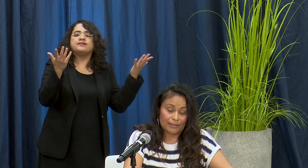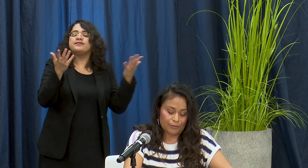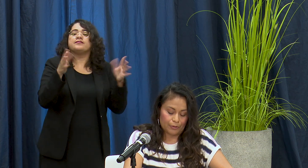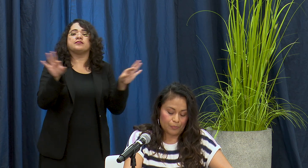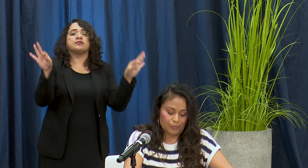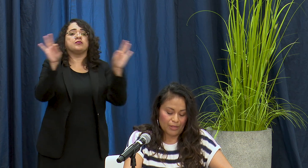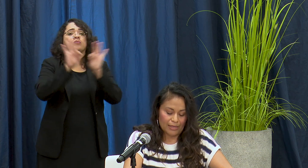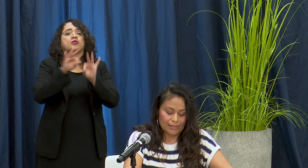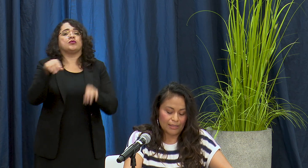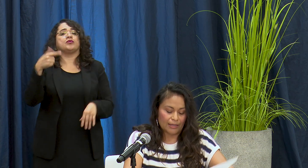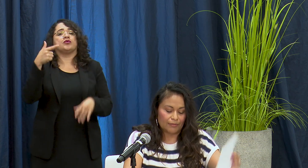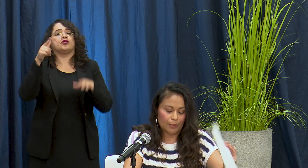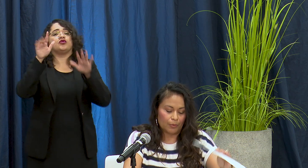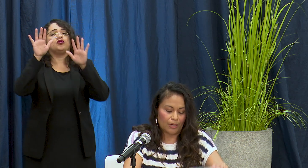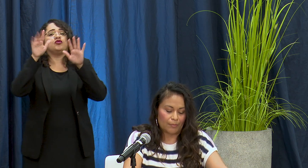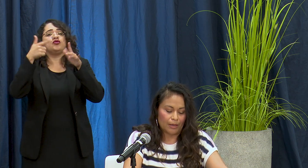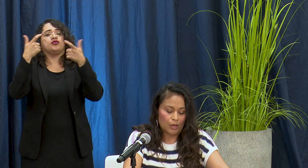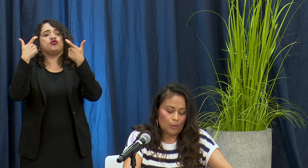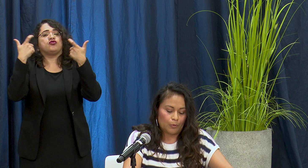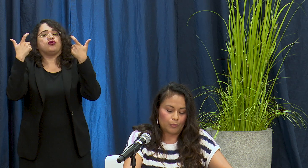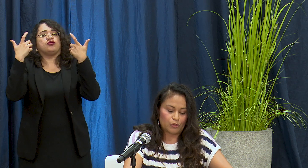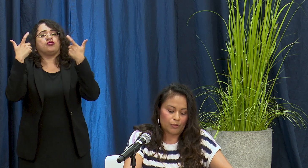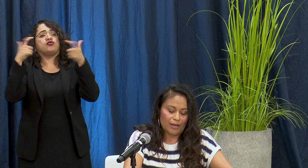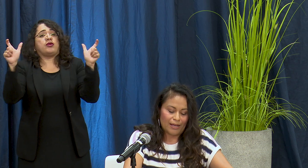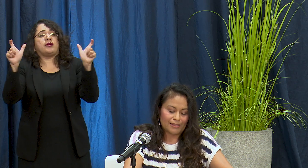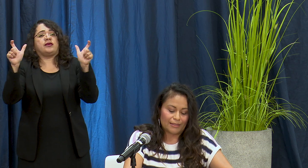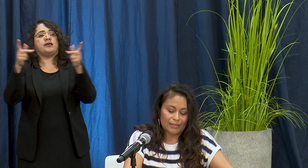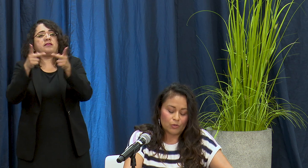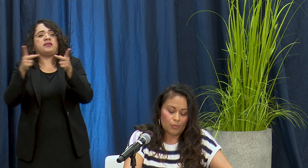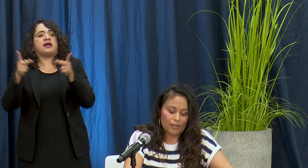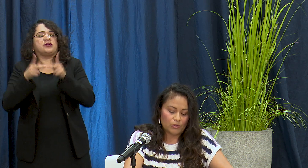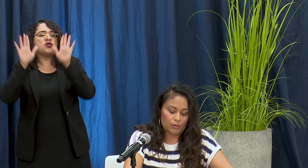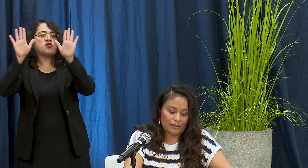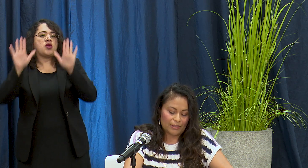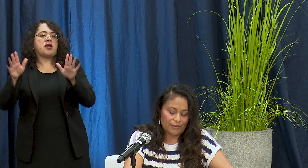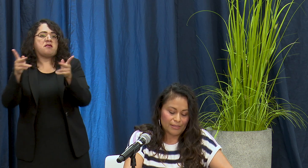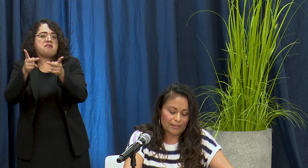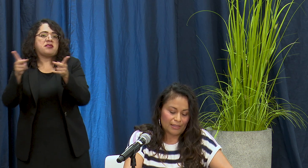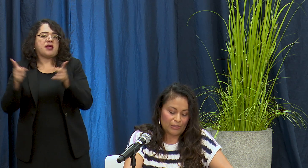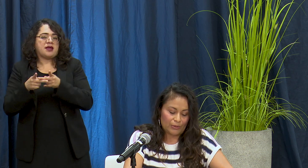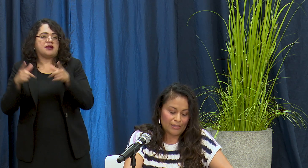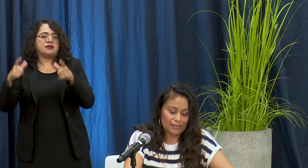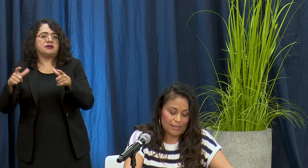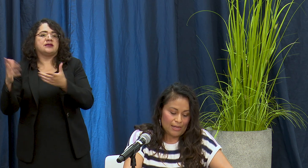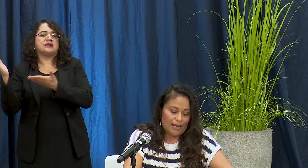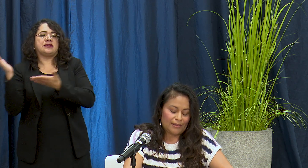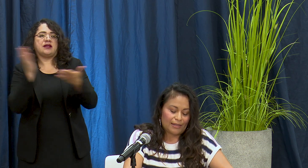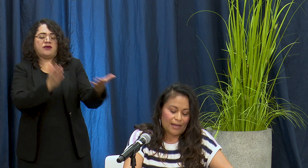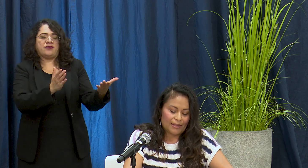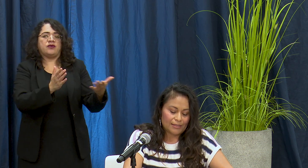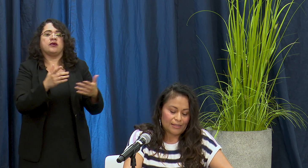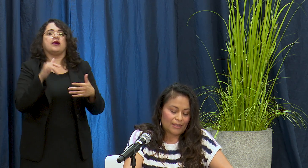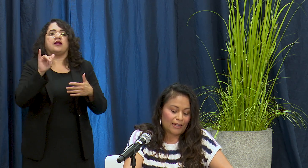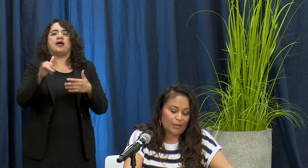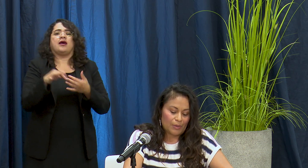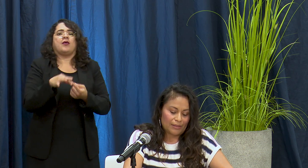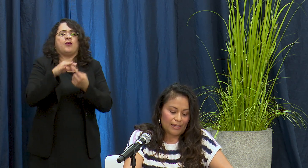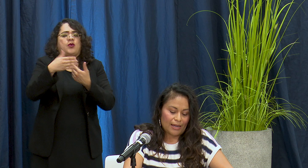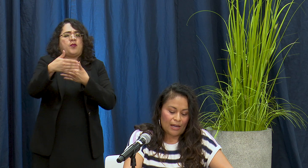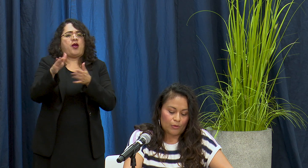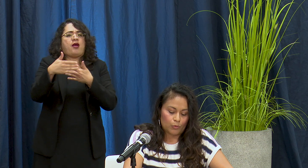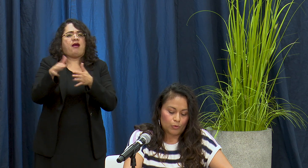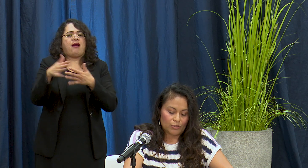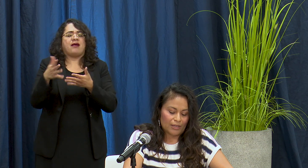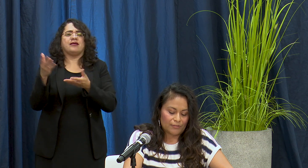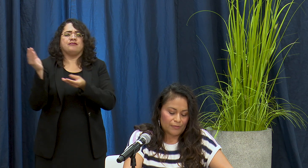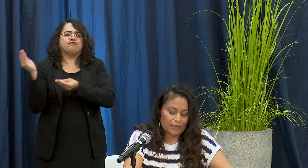Plates Delivered. Este increíble programa proporciona hasta 3 comidas nutritivas gratuitas entregadas diariamente